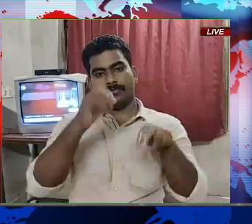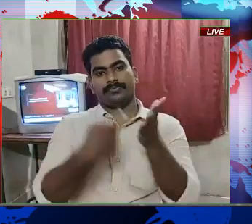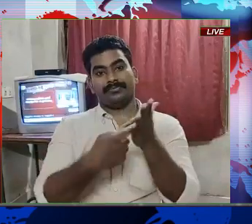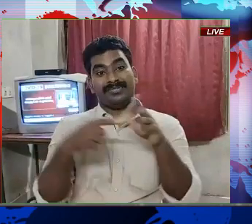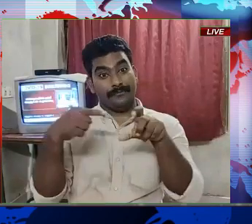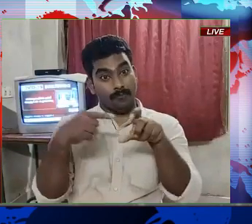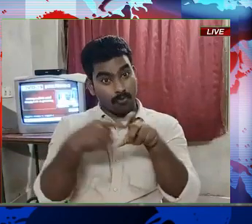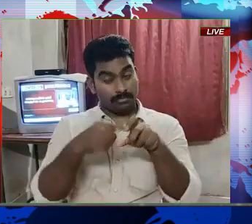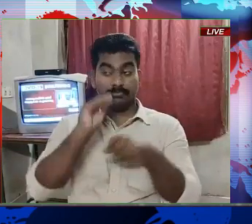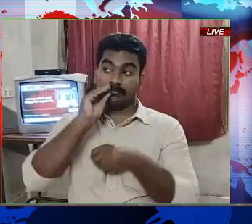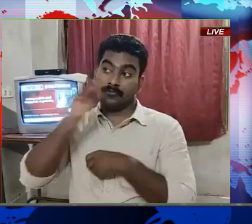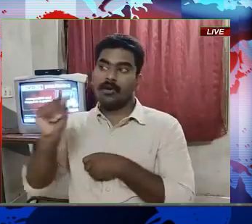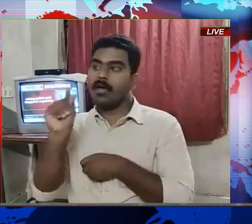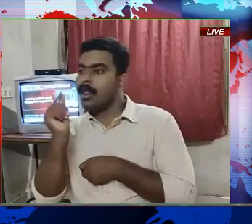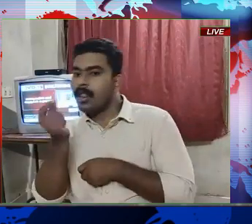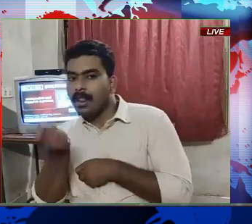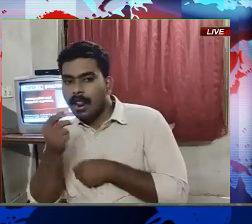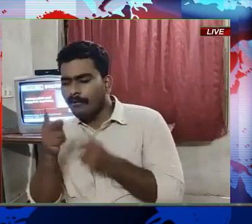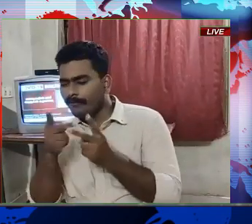നേരത്തെ അറിയിക്കാം,